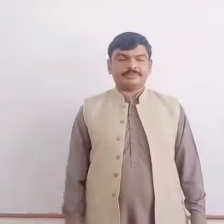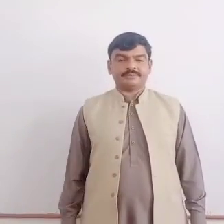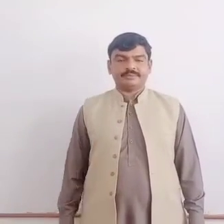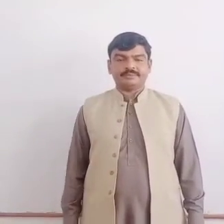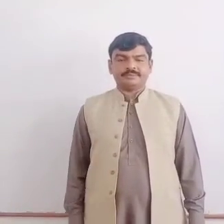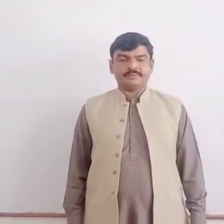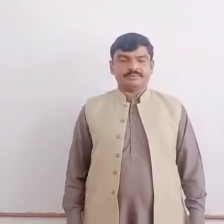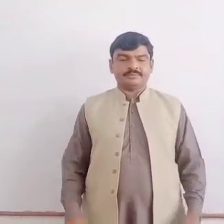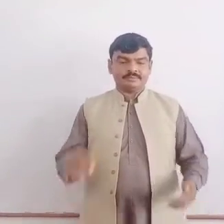हिफाजत,